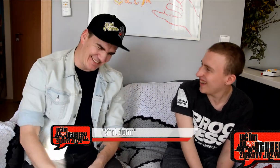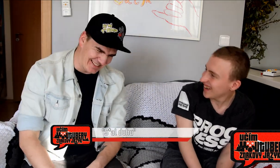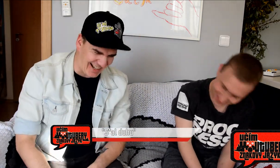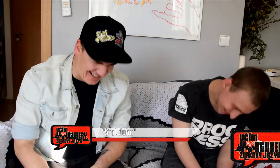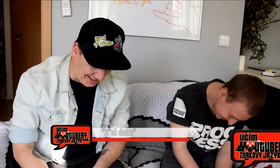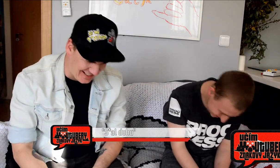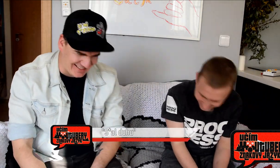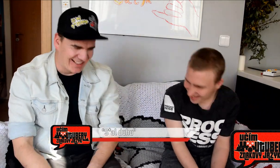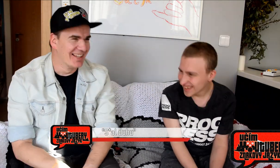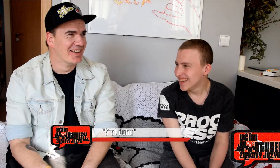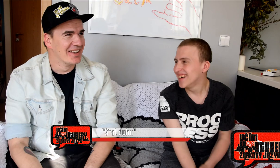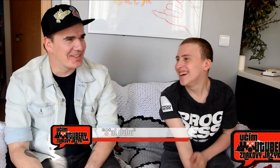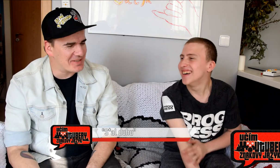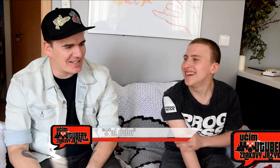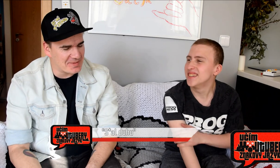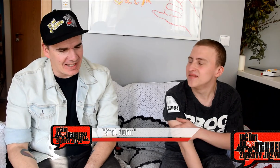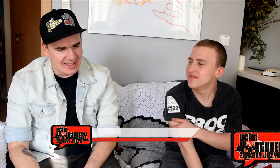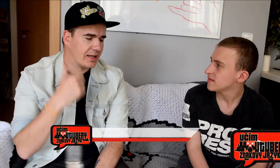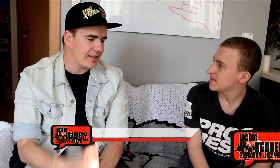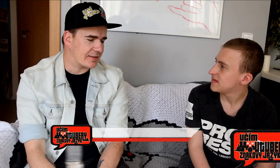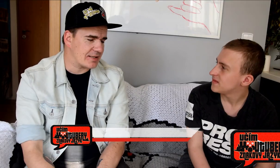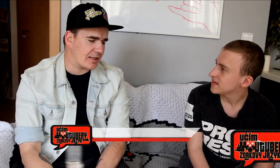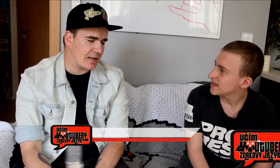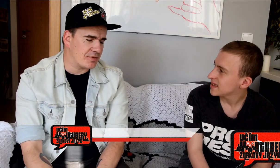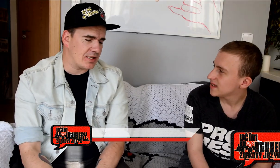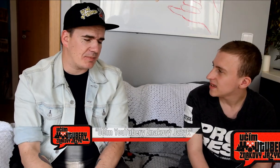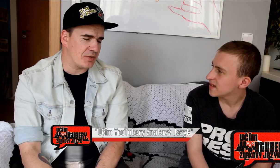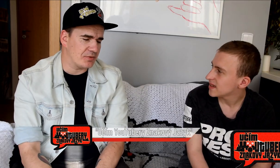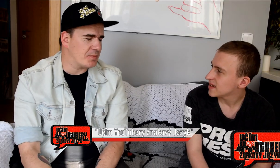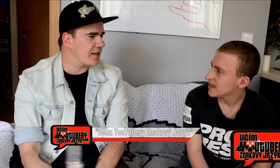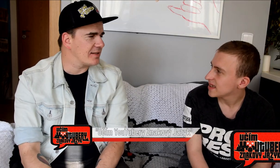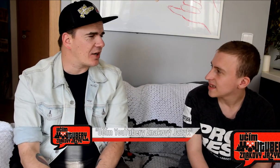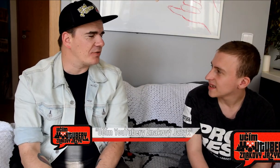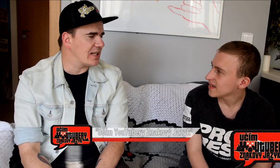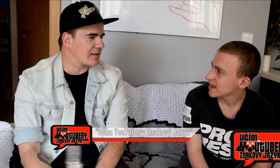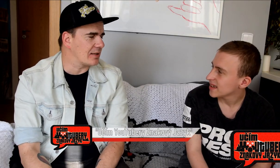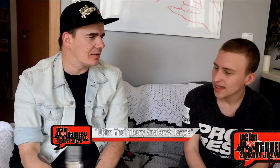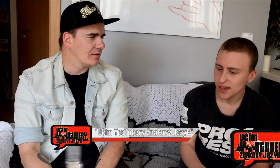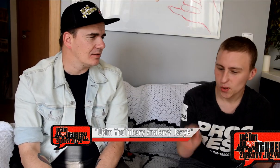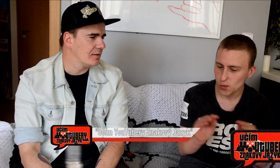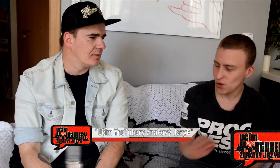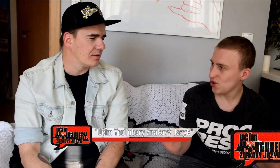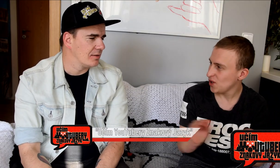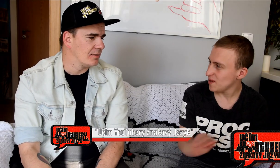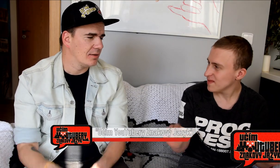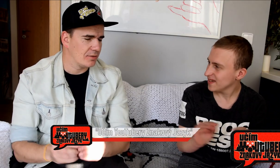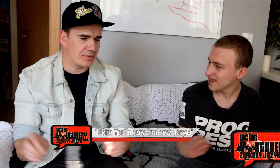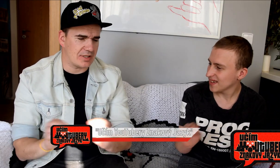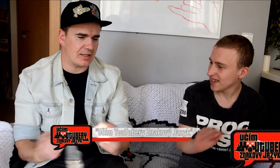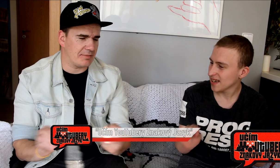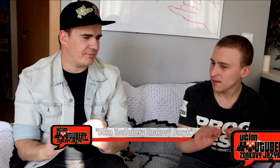Srát duhu. I love it. Dobře. Jak se řekne, učím youtubery znakový jazyk? Učím.